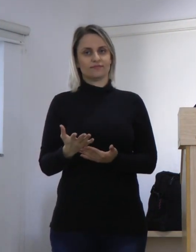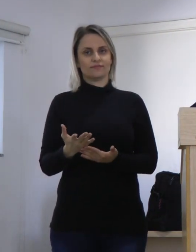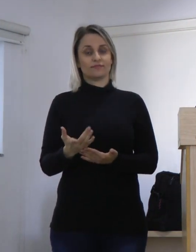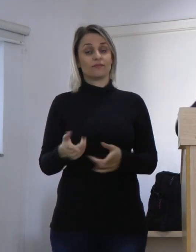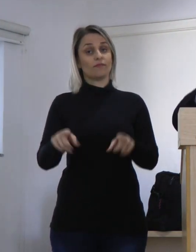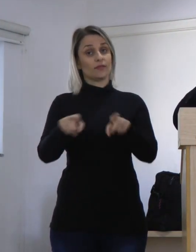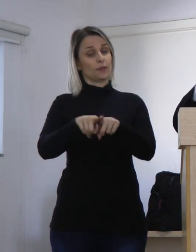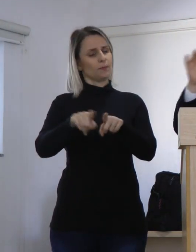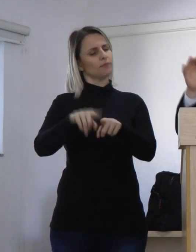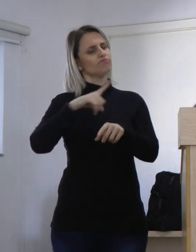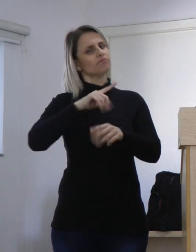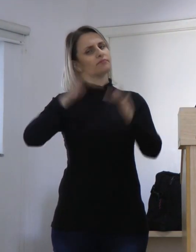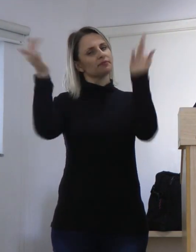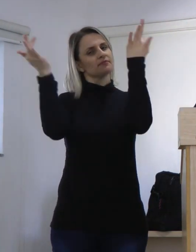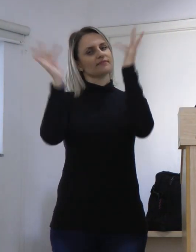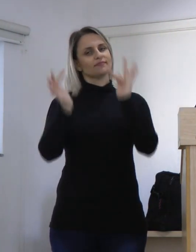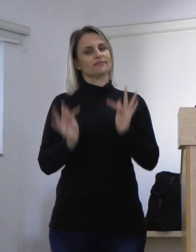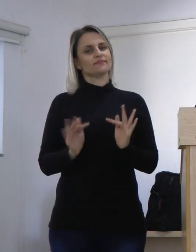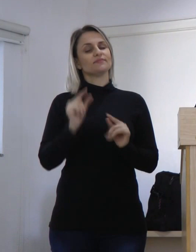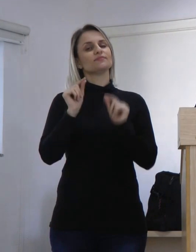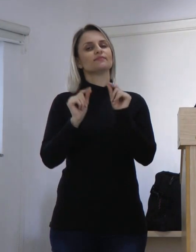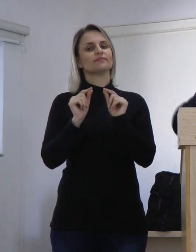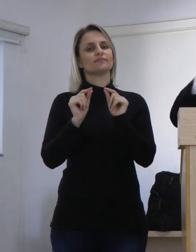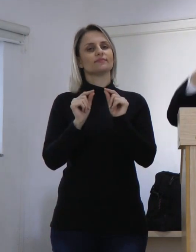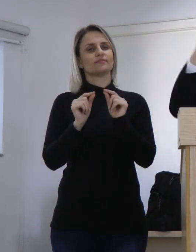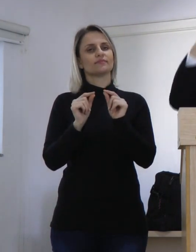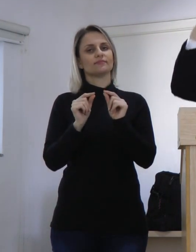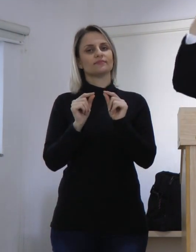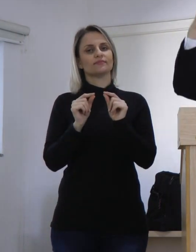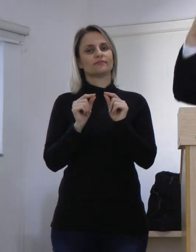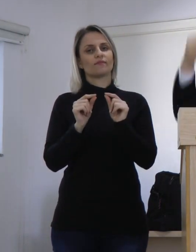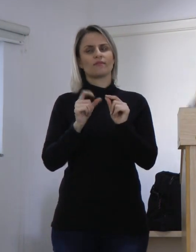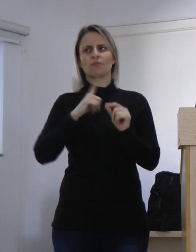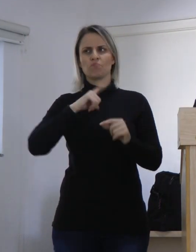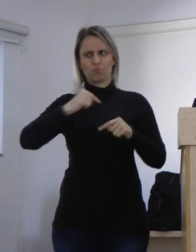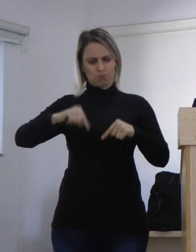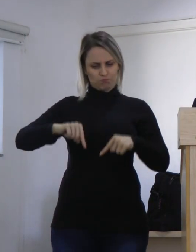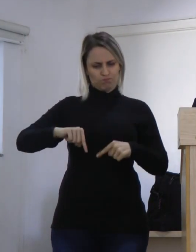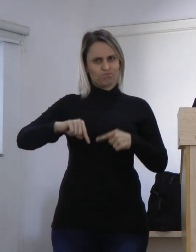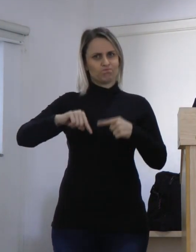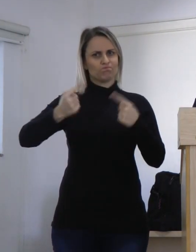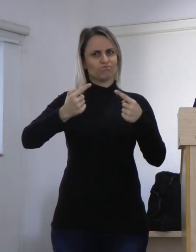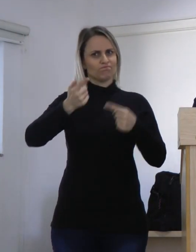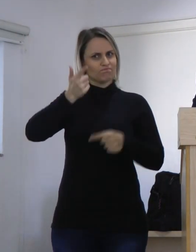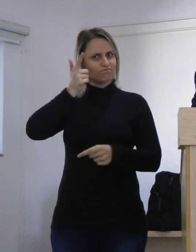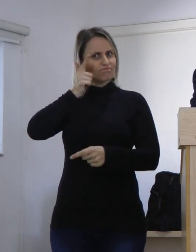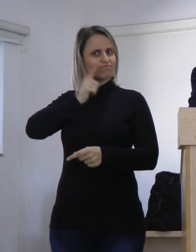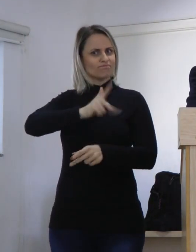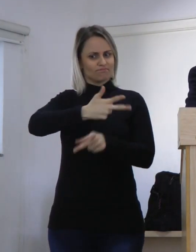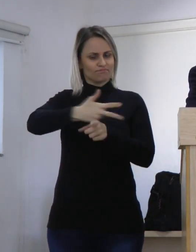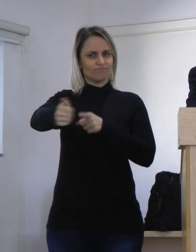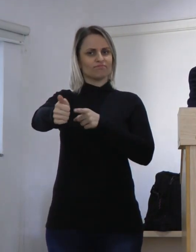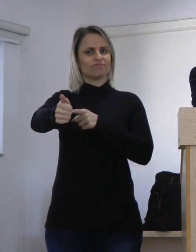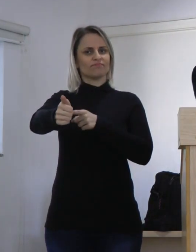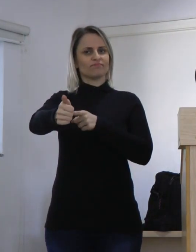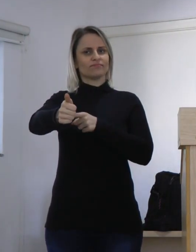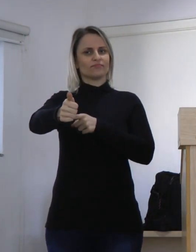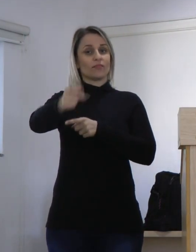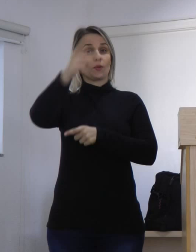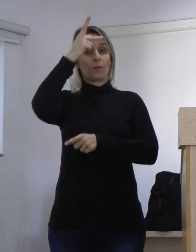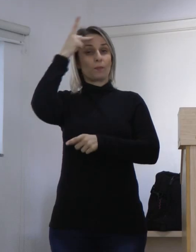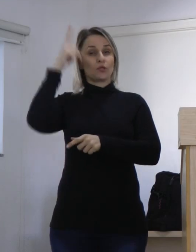nos faz ter muita felicidade é superar desafios. Então, aqueles alpinistas